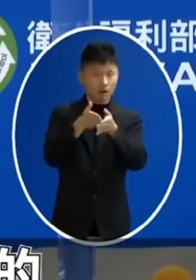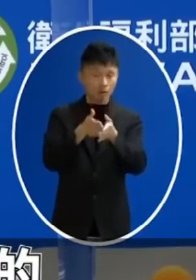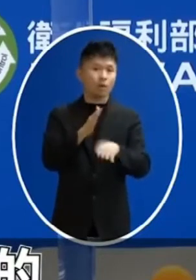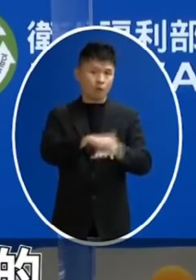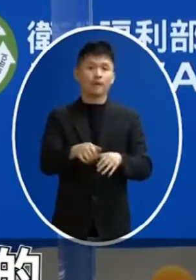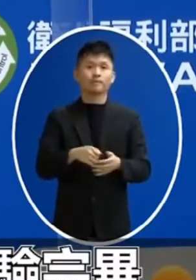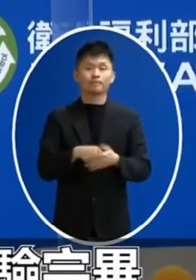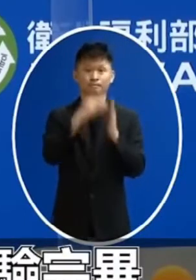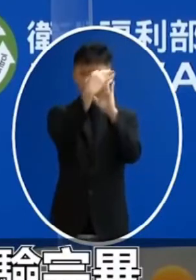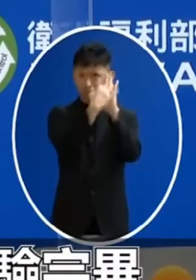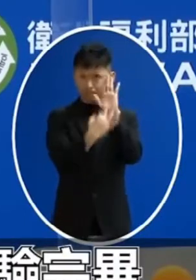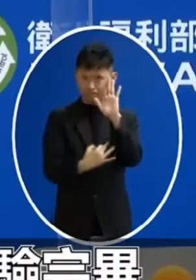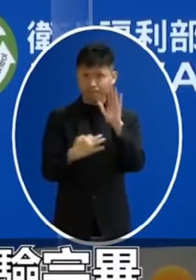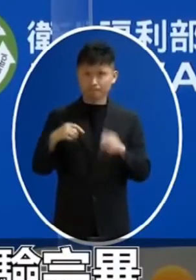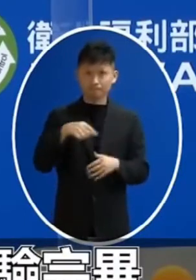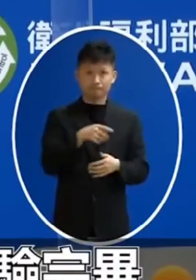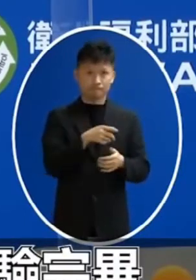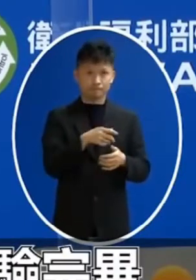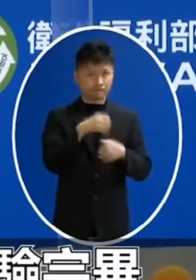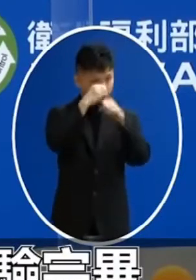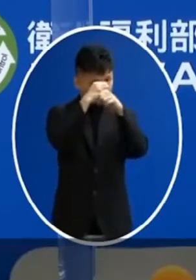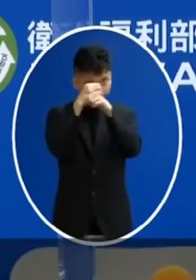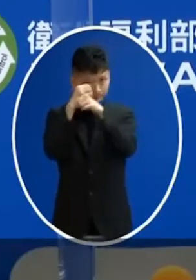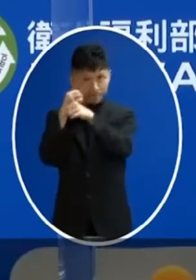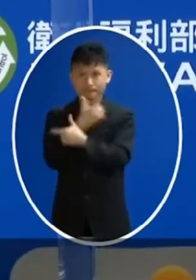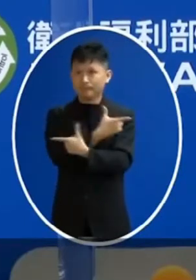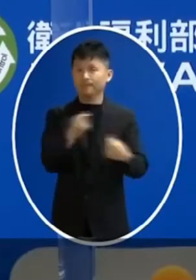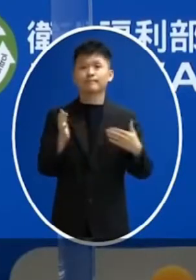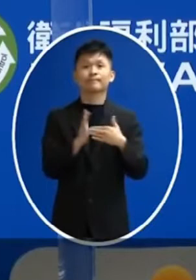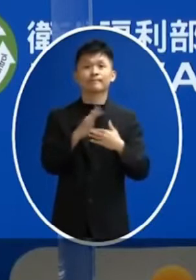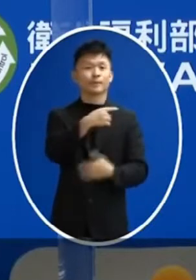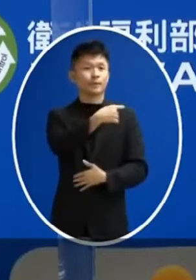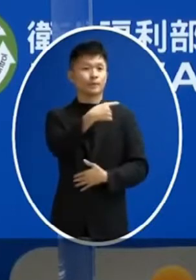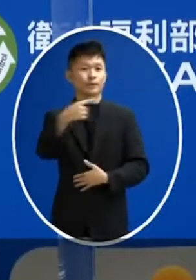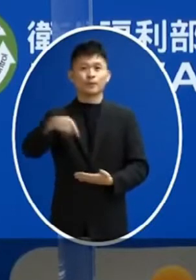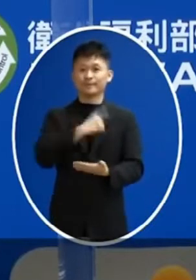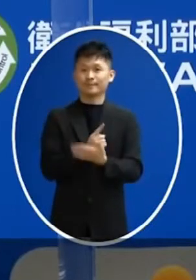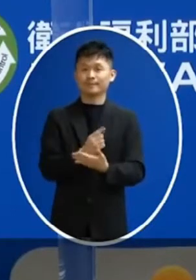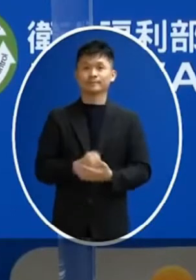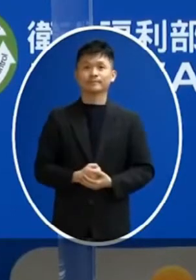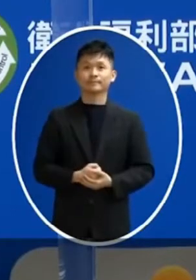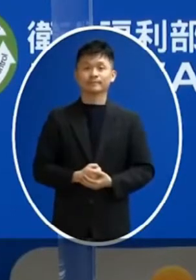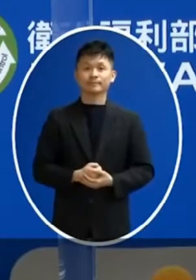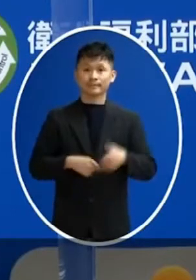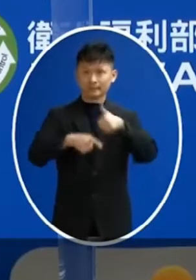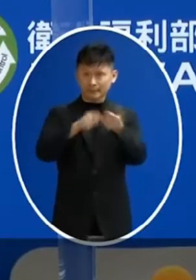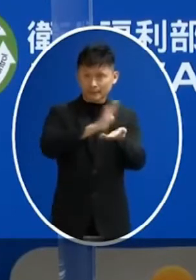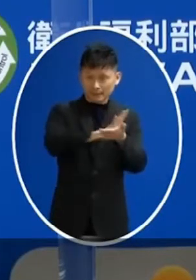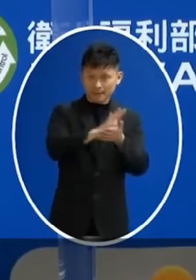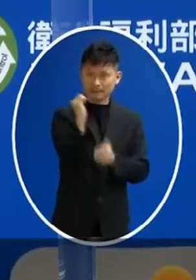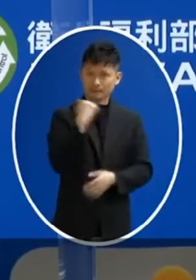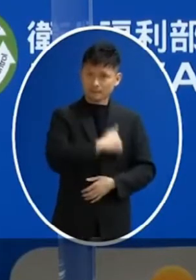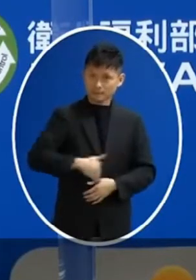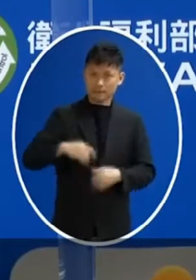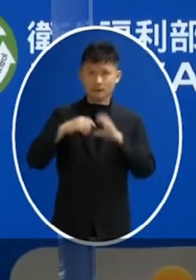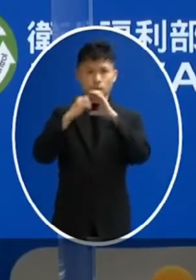被框列的哈，应该采的我们都已经采验完毕，那全部都是阴性，不管是血清抗体的检验或者